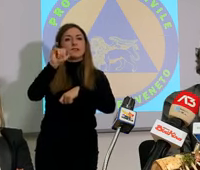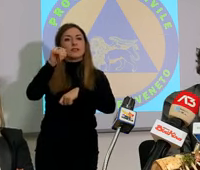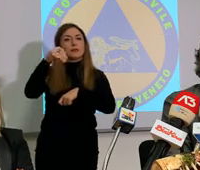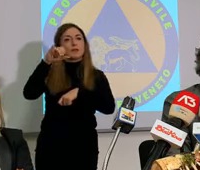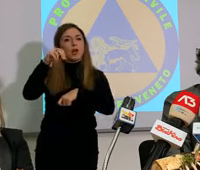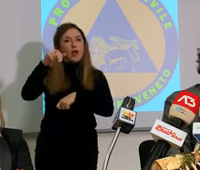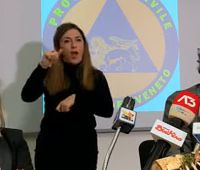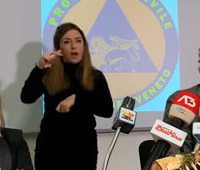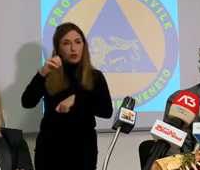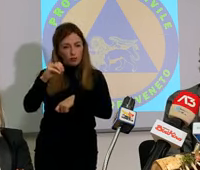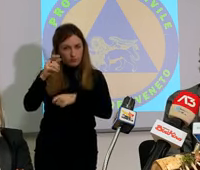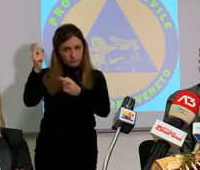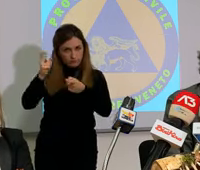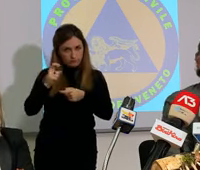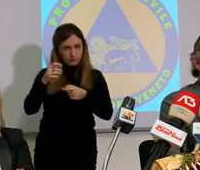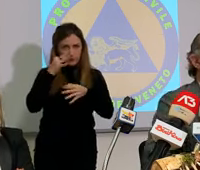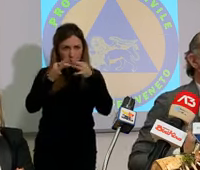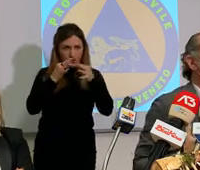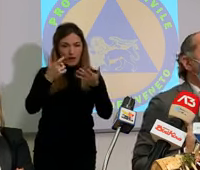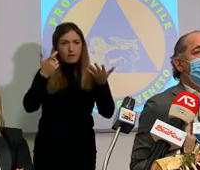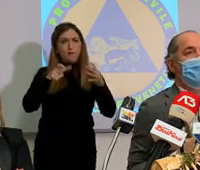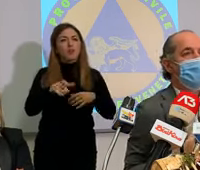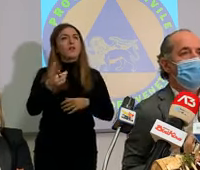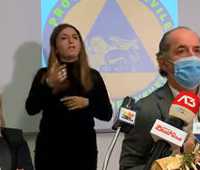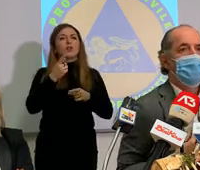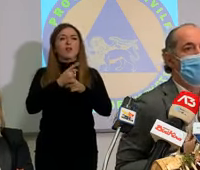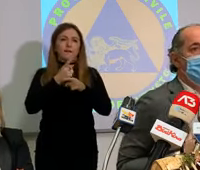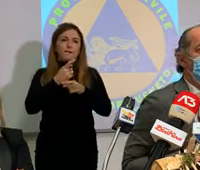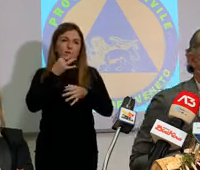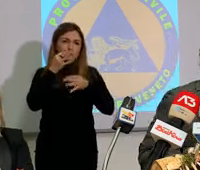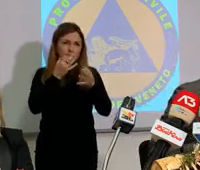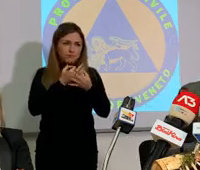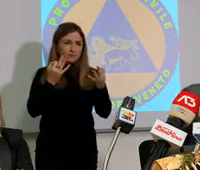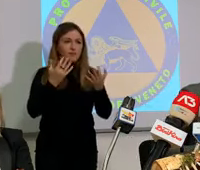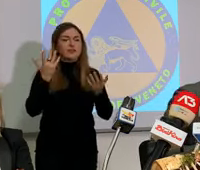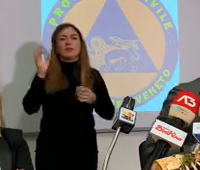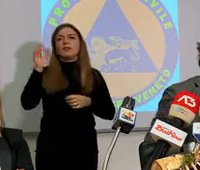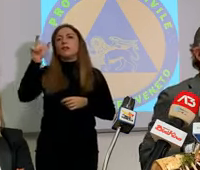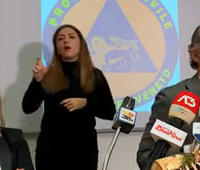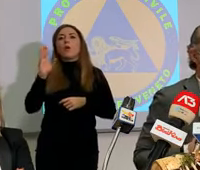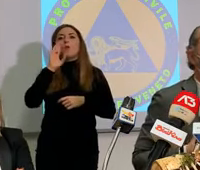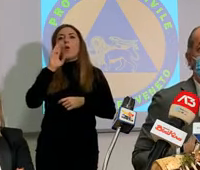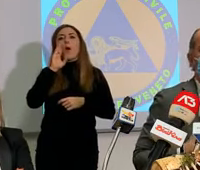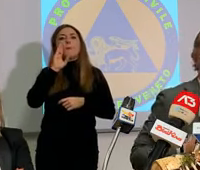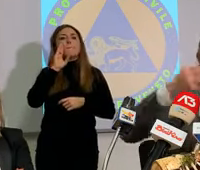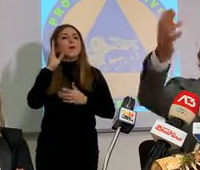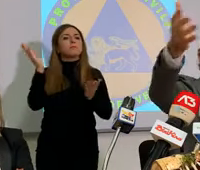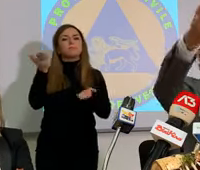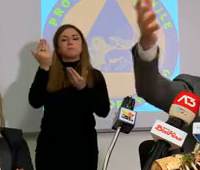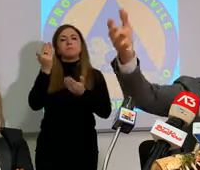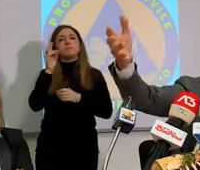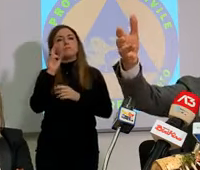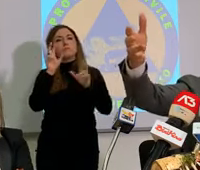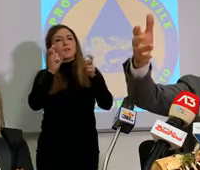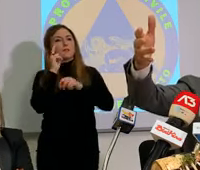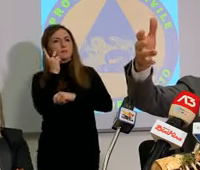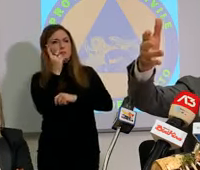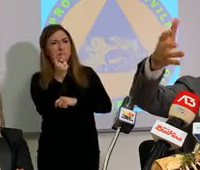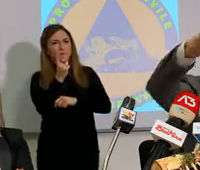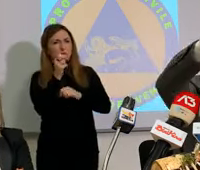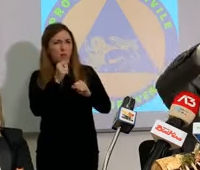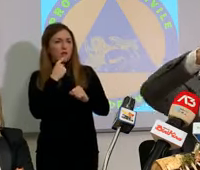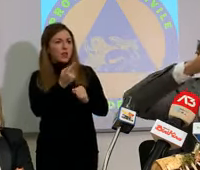sfatare un'altra narrazione no perché mi metto nei panni del signor rossi che la casa guarda dice su mette un po di persone